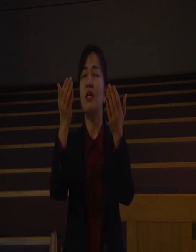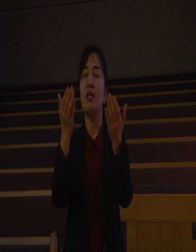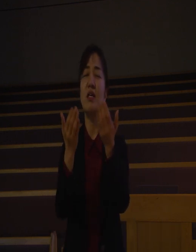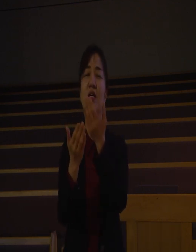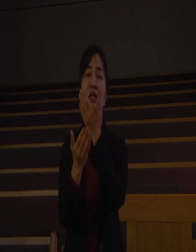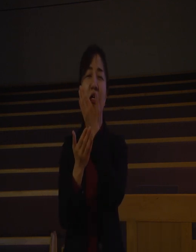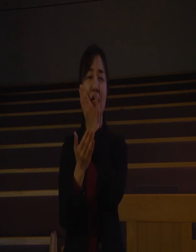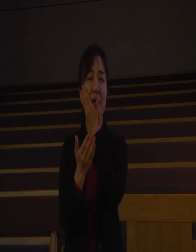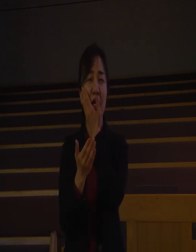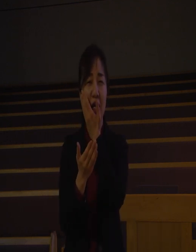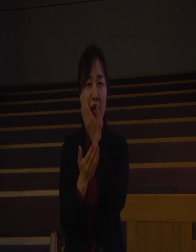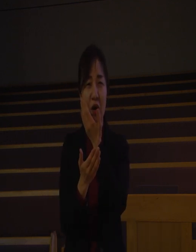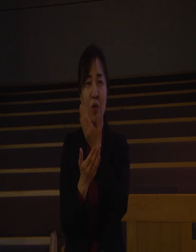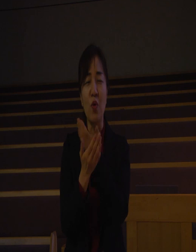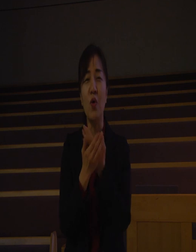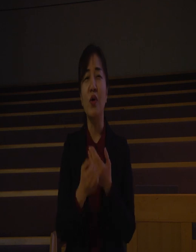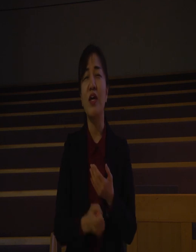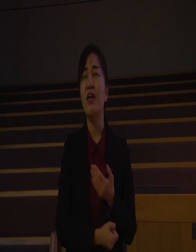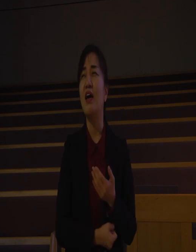친히 바친